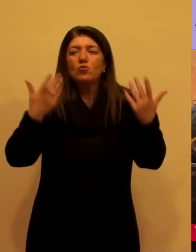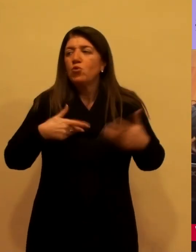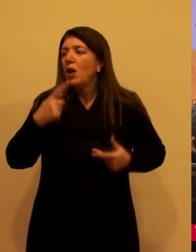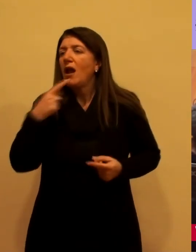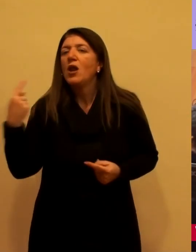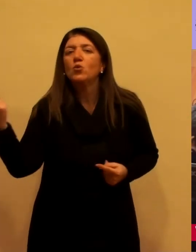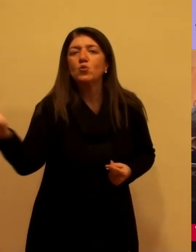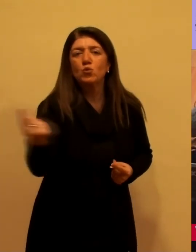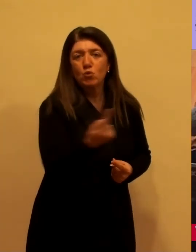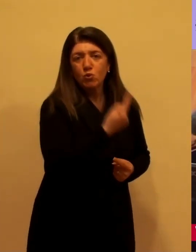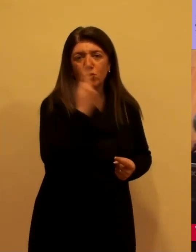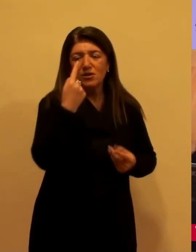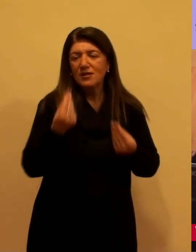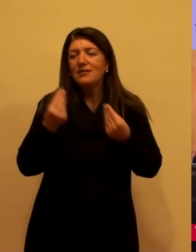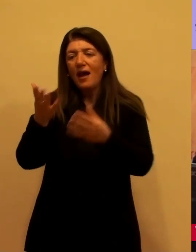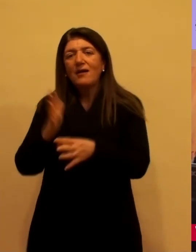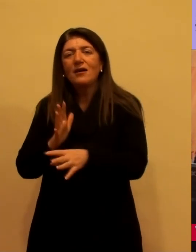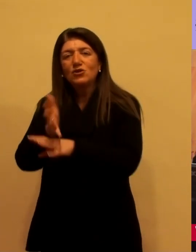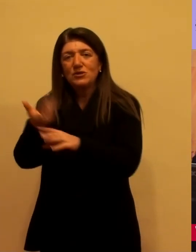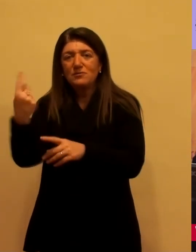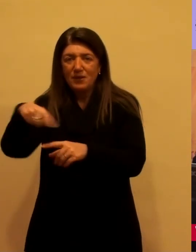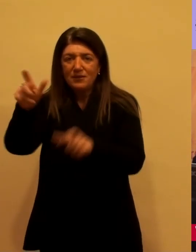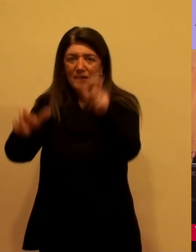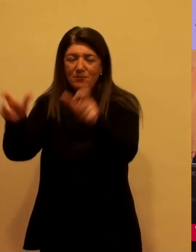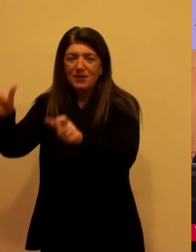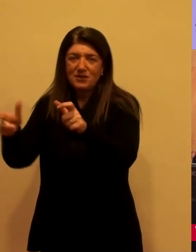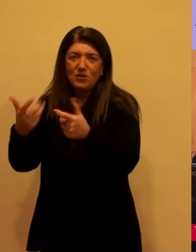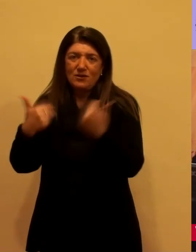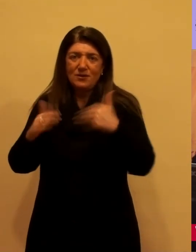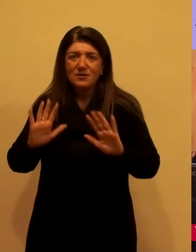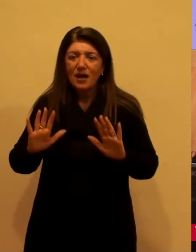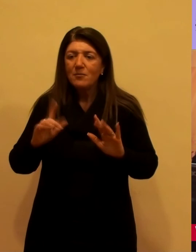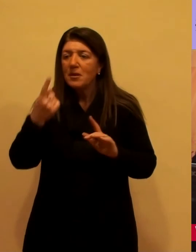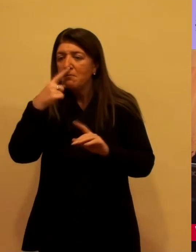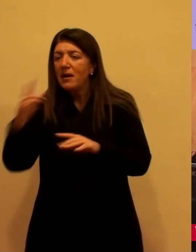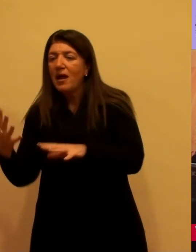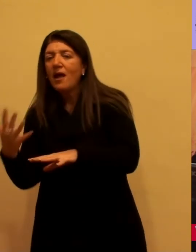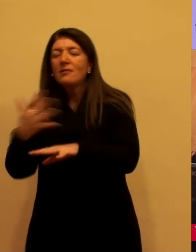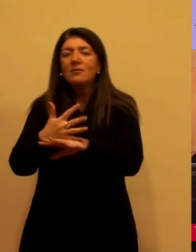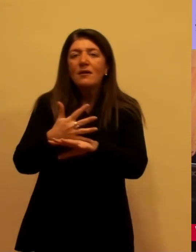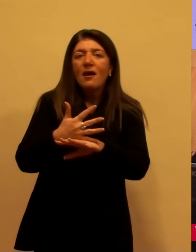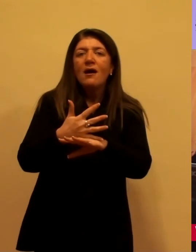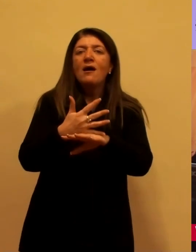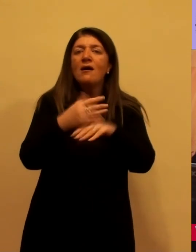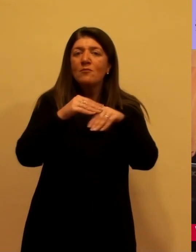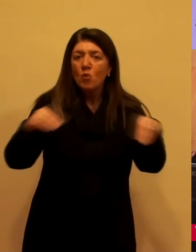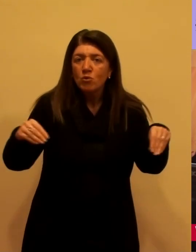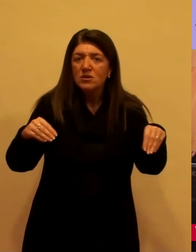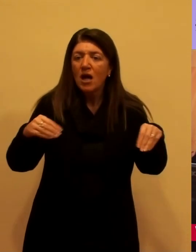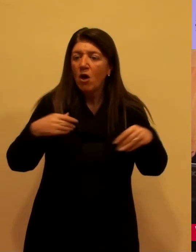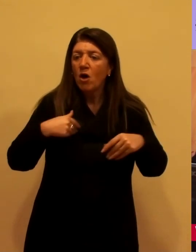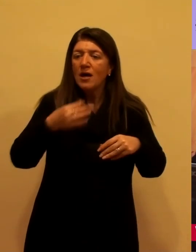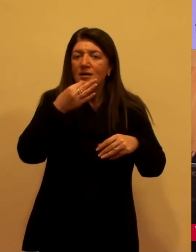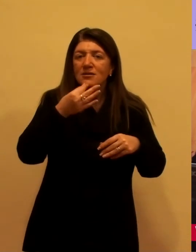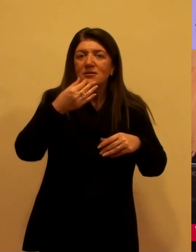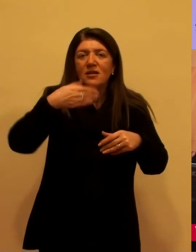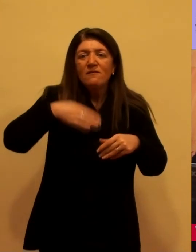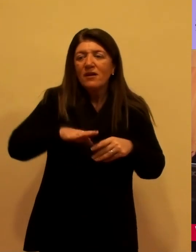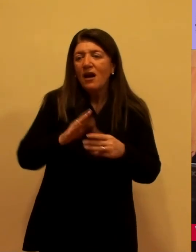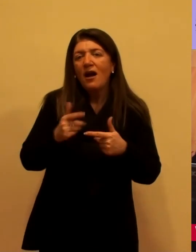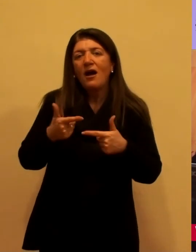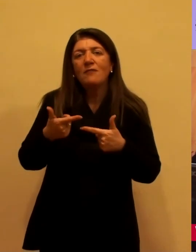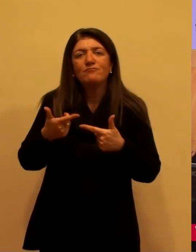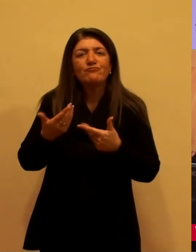nella programmazione di un museo, non è un favore che si fa a nessuno, no, poi piace, ho verificato che artisti